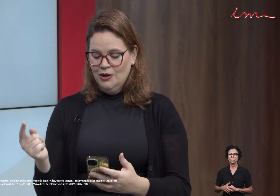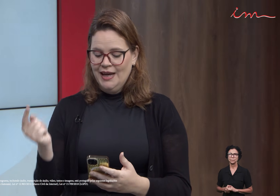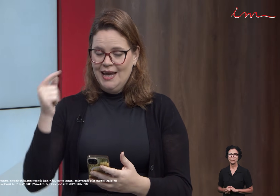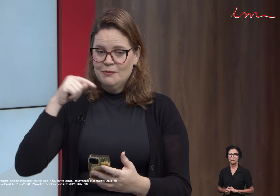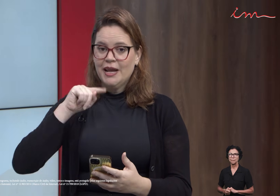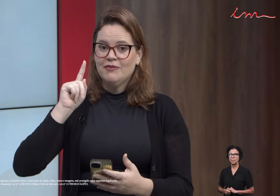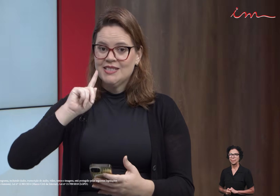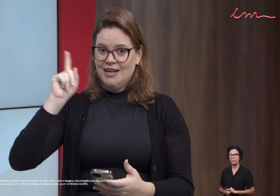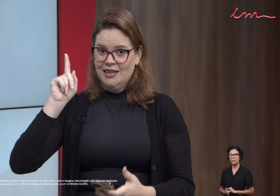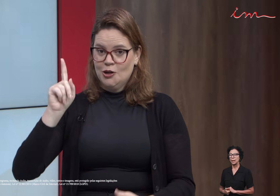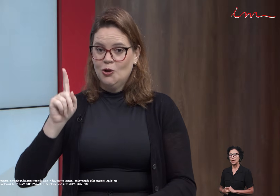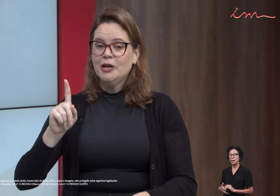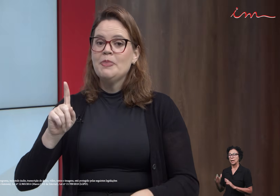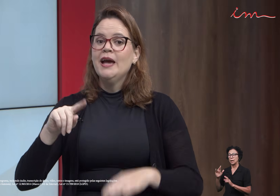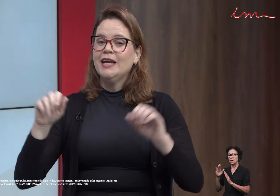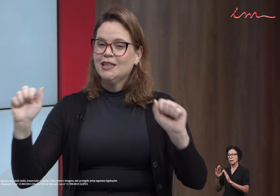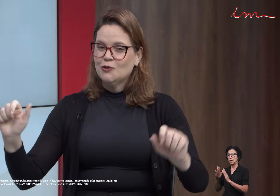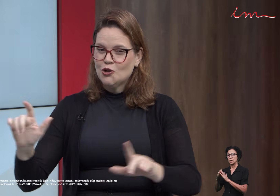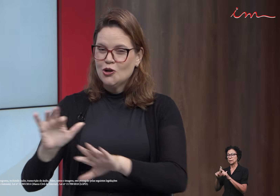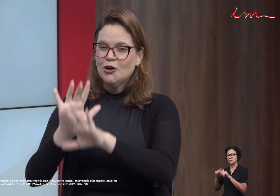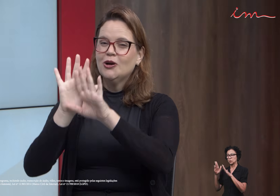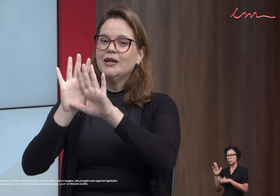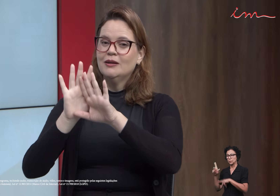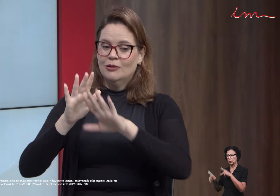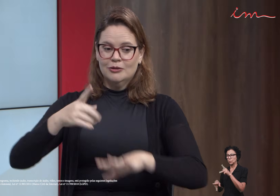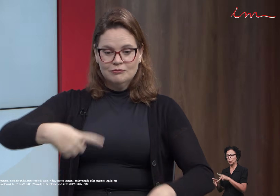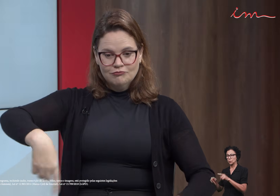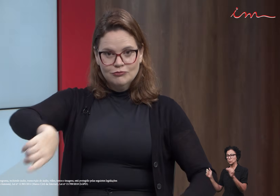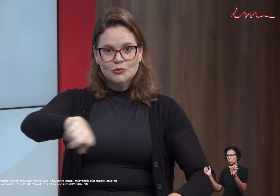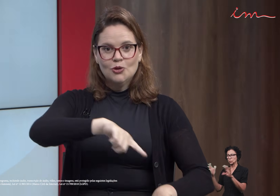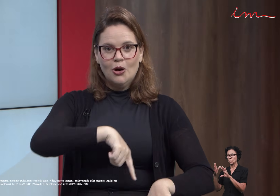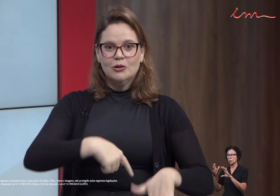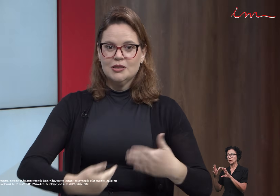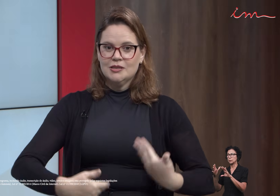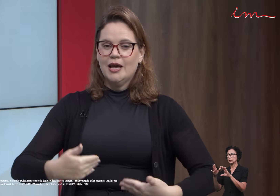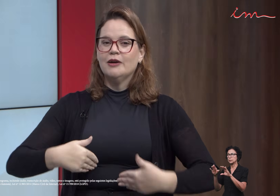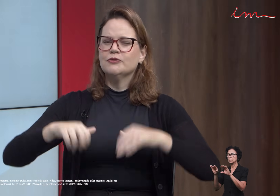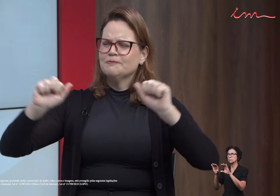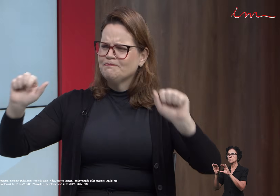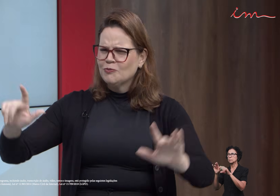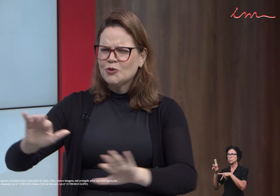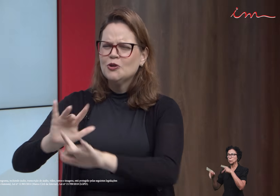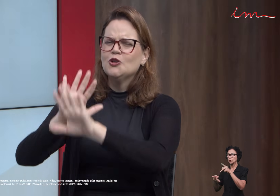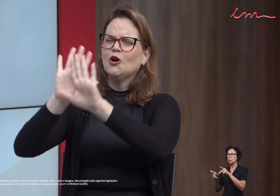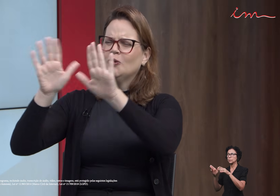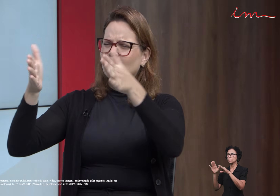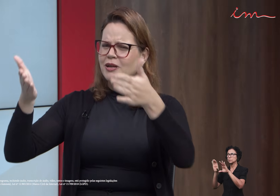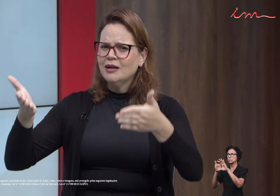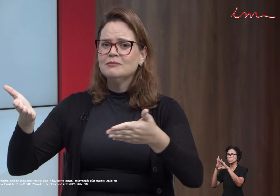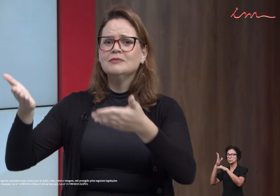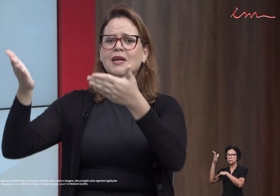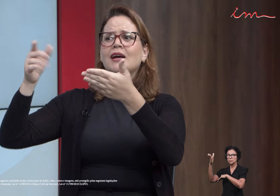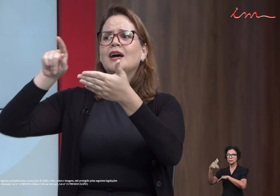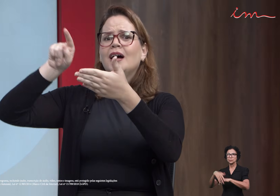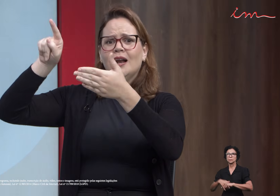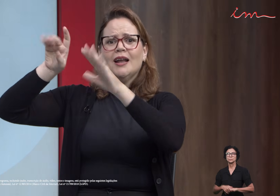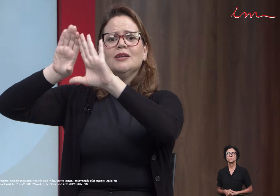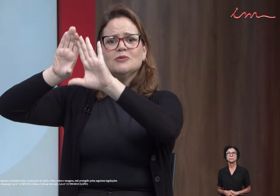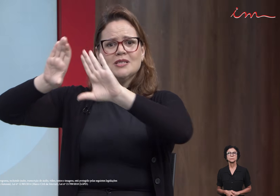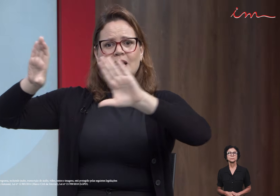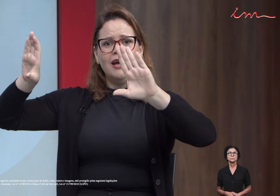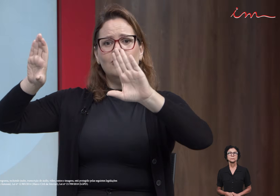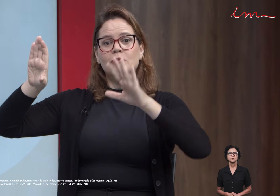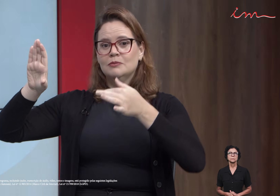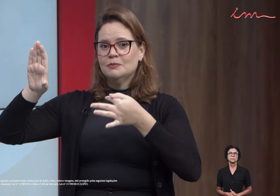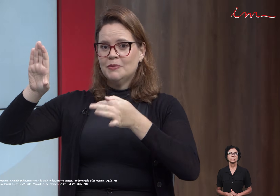canta glória, em breve estará na glória, então glória, ó, nós servos, glória, Glória. lá